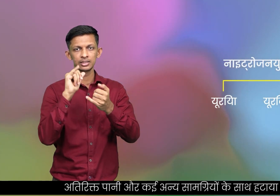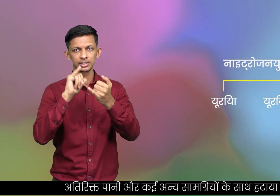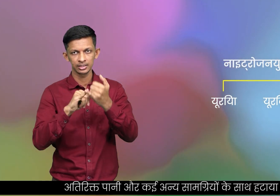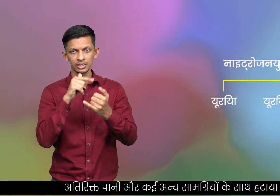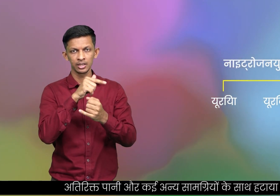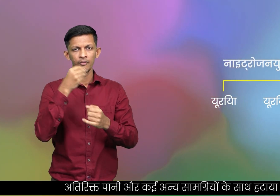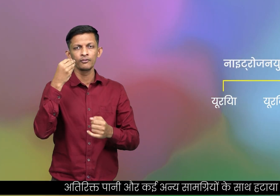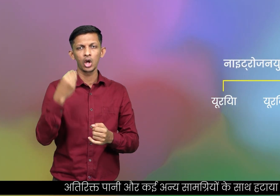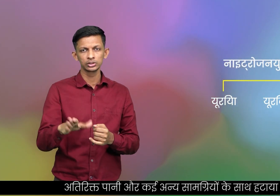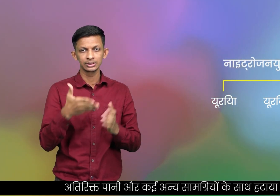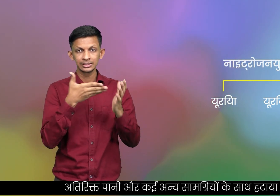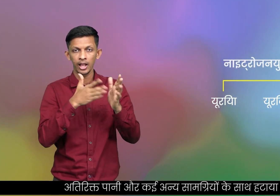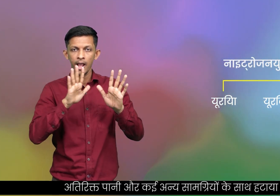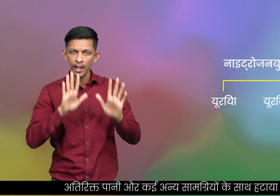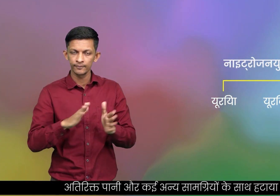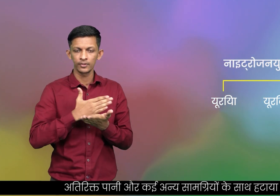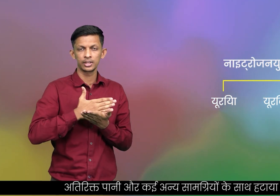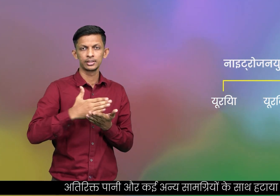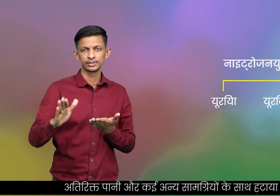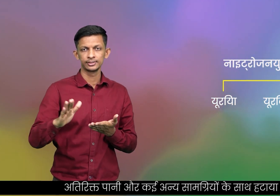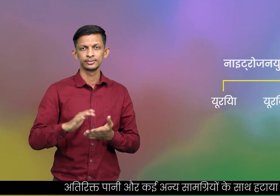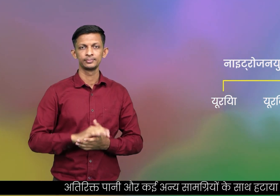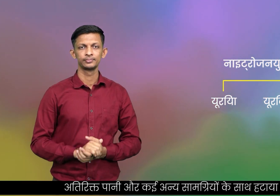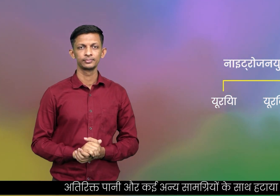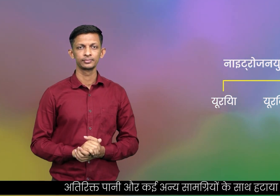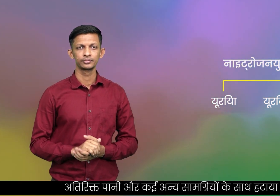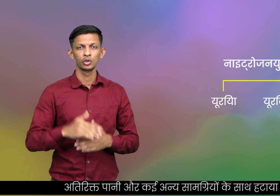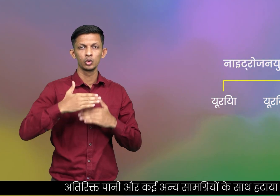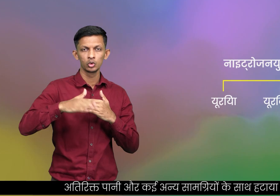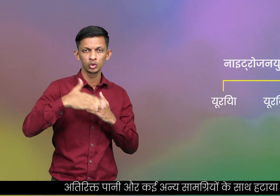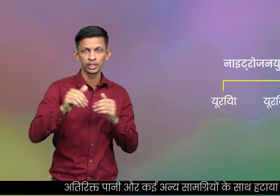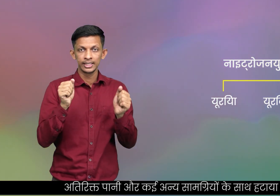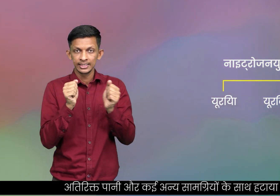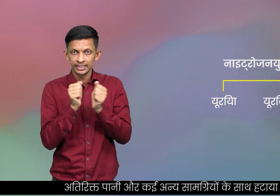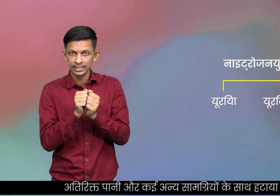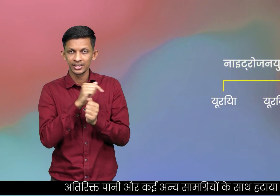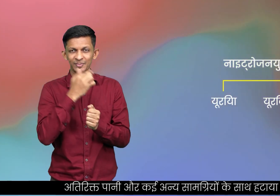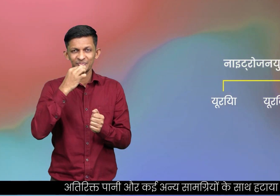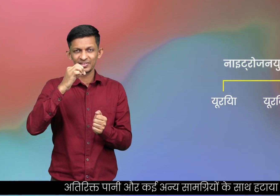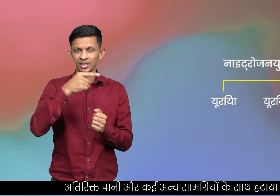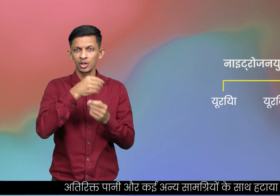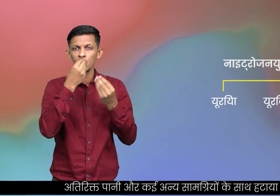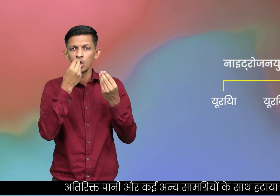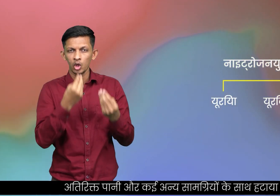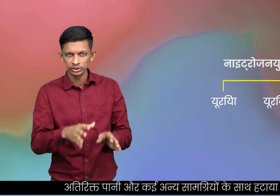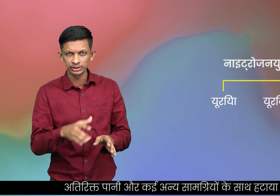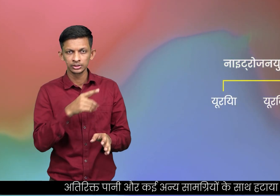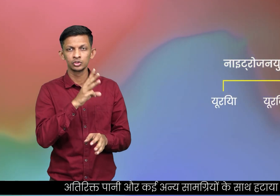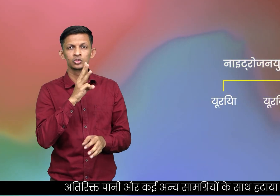को लवण, अतिरिक्त पानी और कई अन्य सामग्रियों के